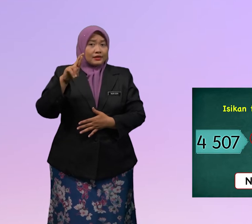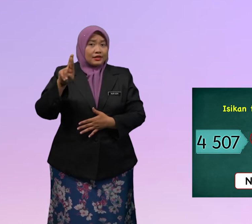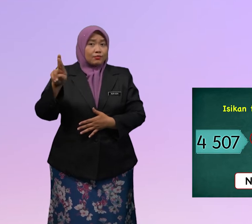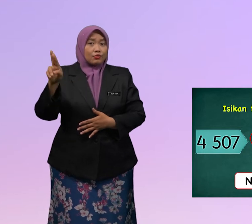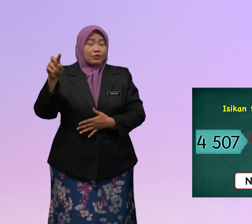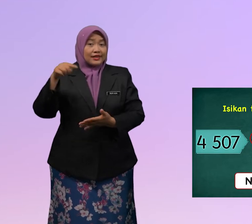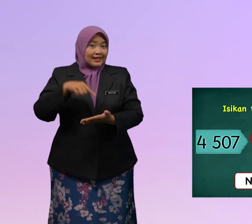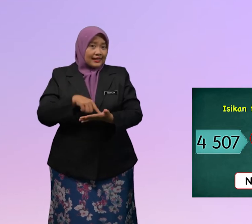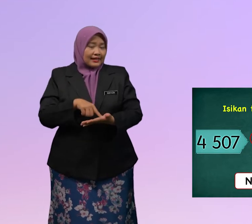4,000 ini.